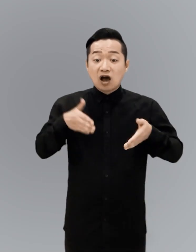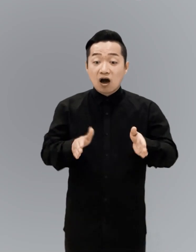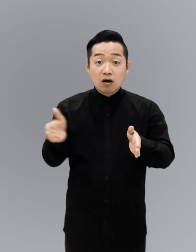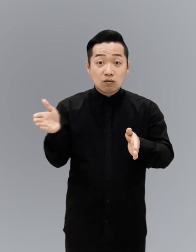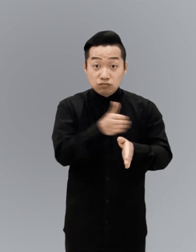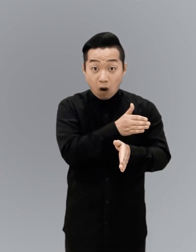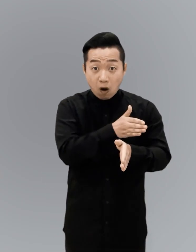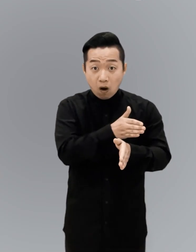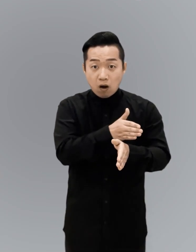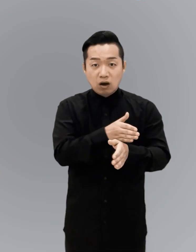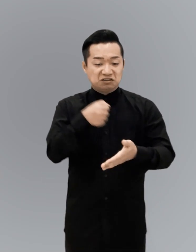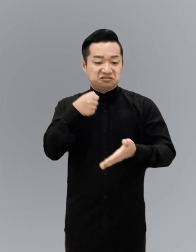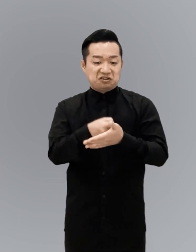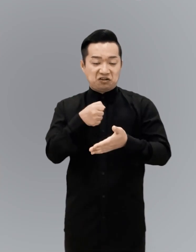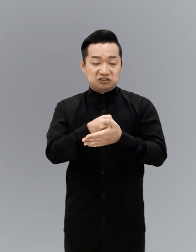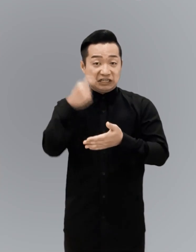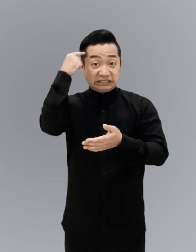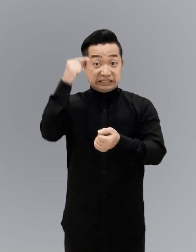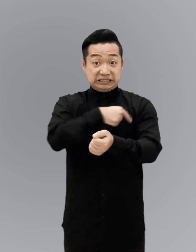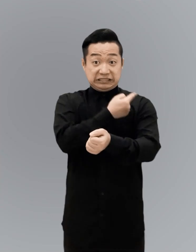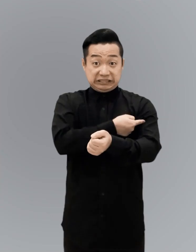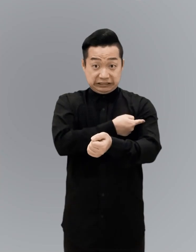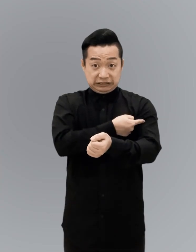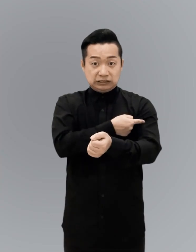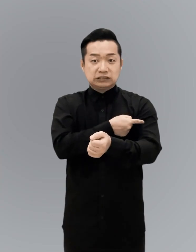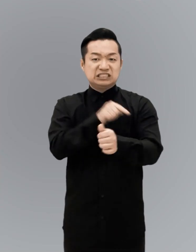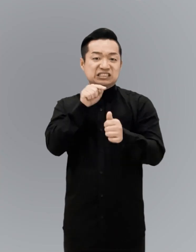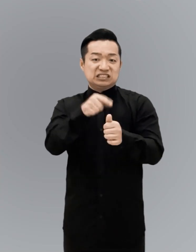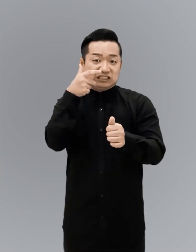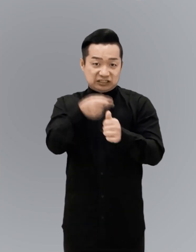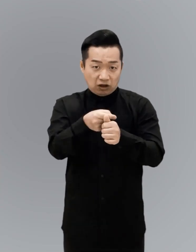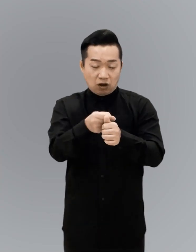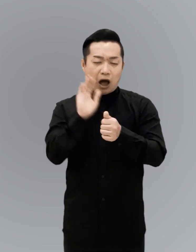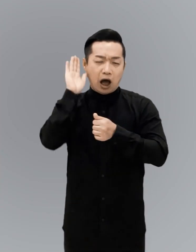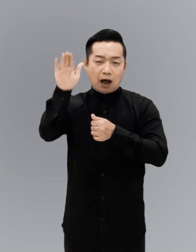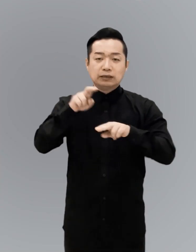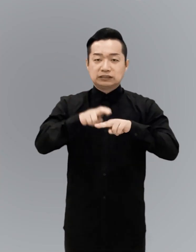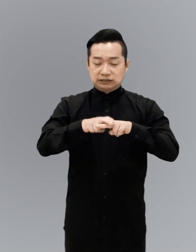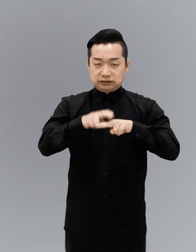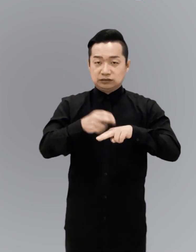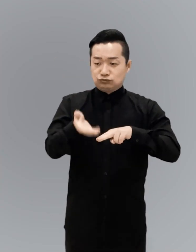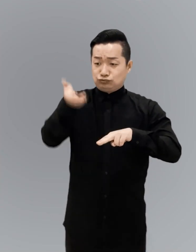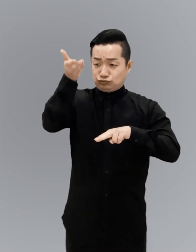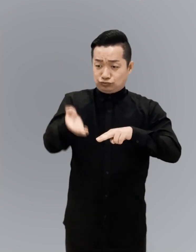태어날 때부터 조작된 지능의 우열만으로 장래의 지위가 결정된다.